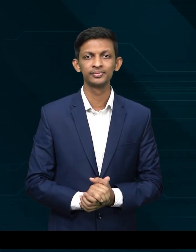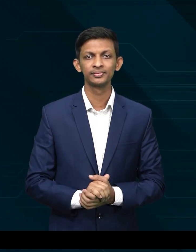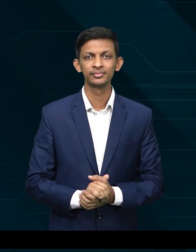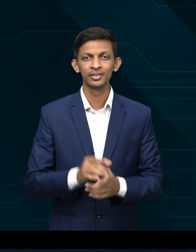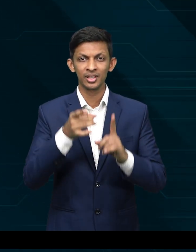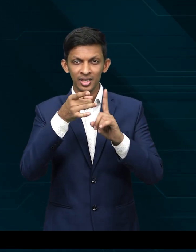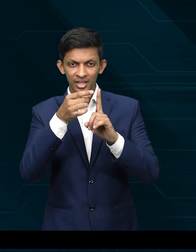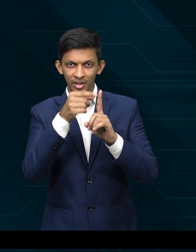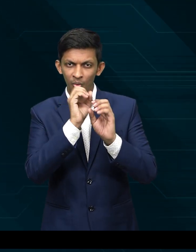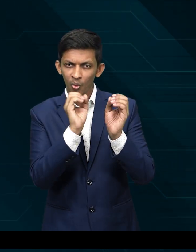नॉन मेटल,